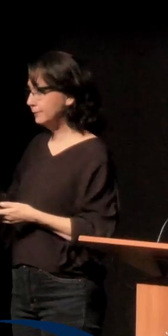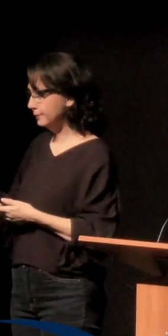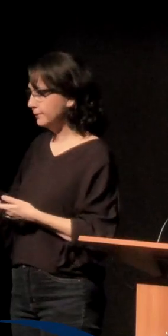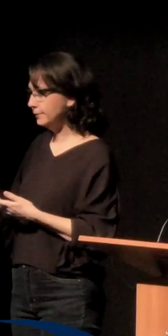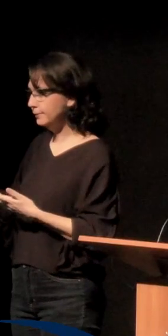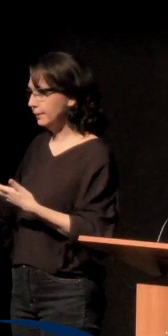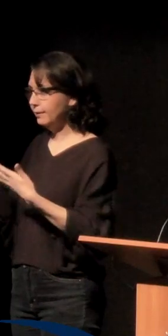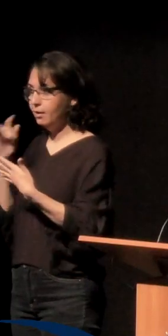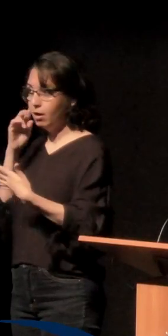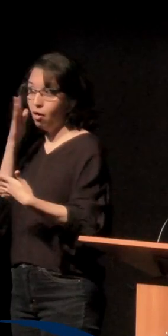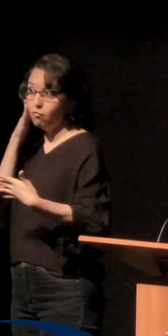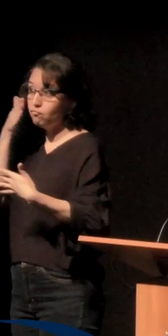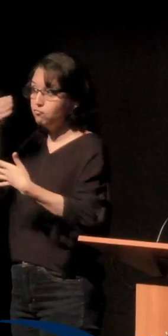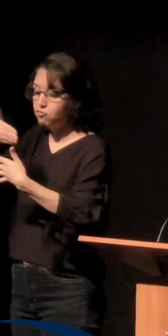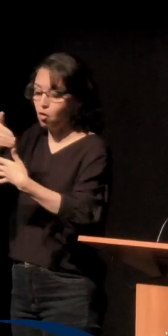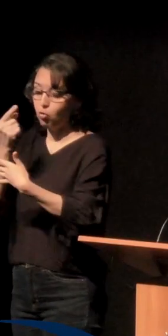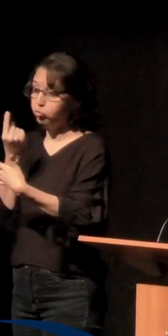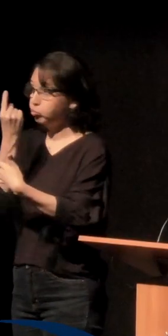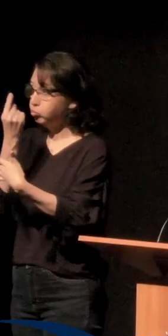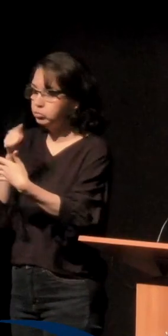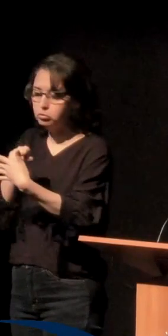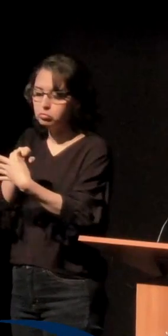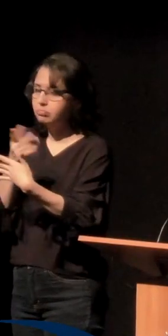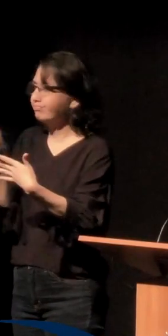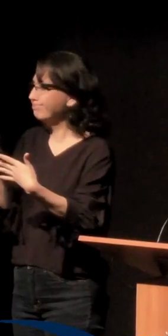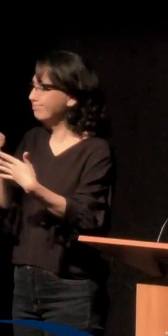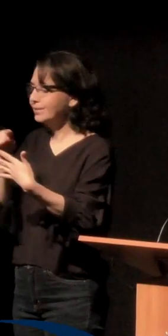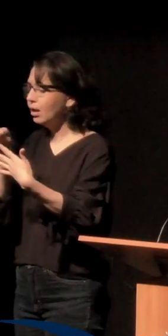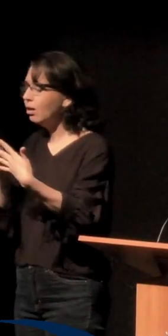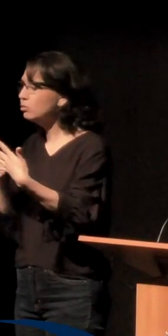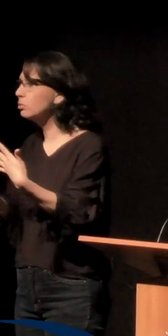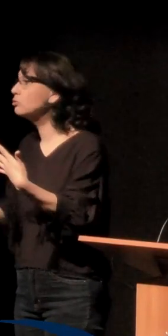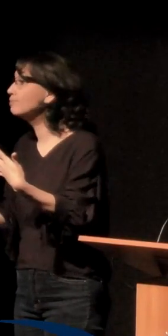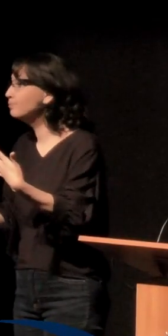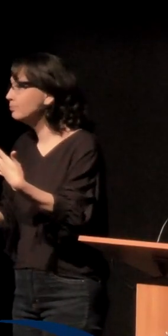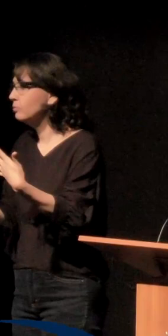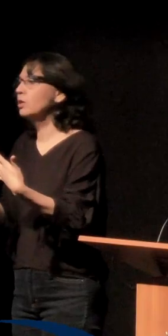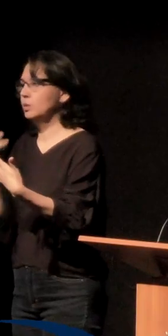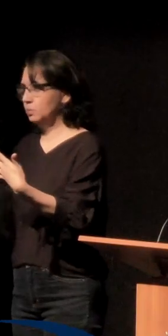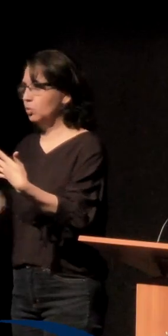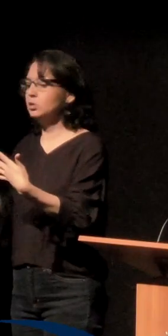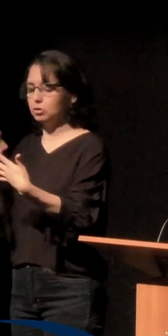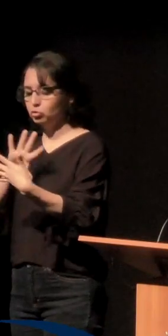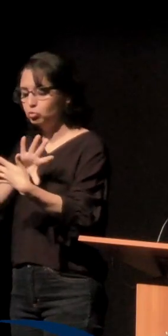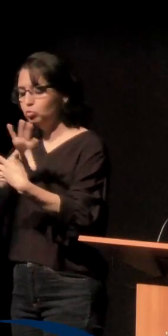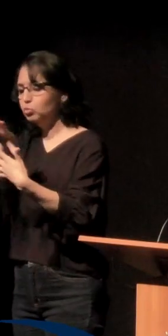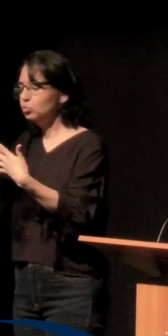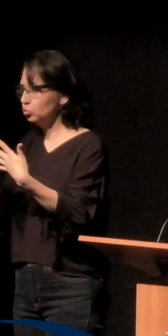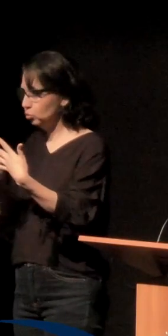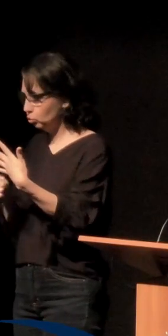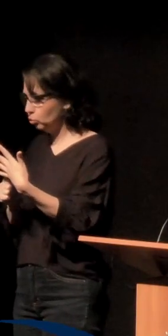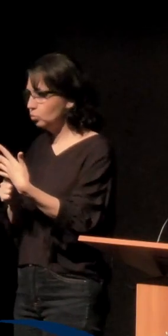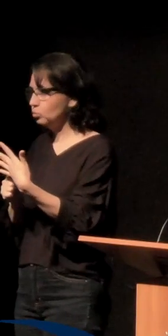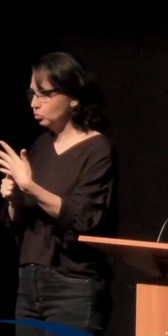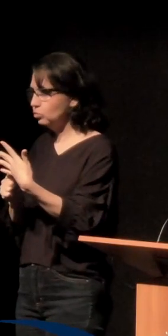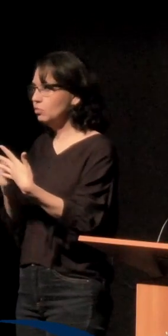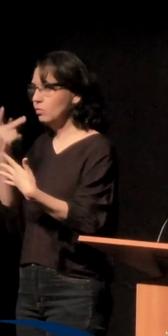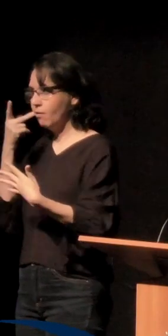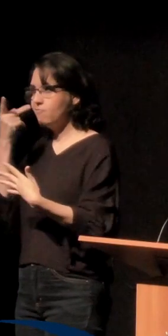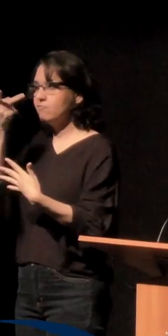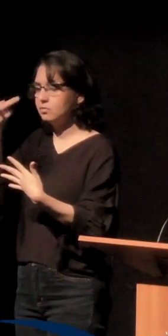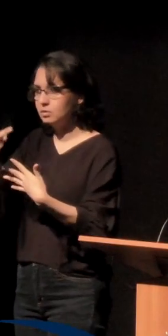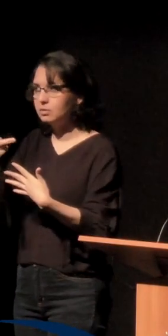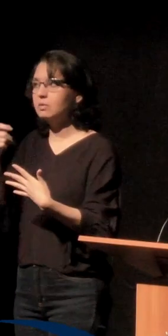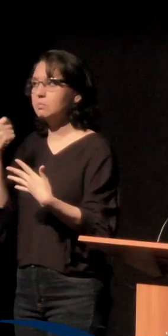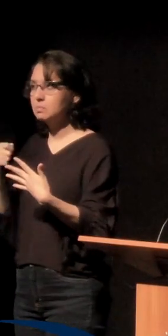acaba esquecendo isso a gente sabe que no dia a dia a gente acaba sendo levado então o importante vocês pensarem no roteiro de visita que